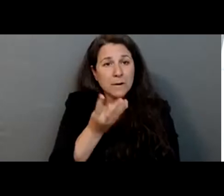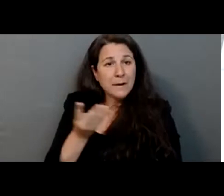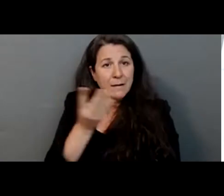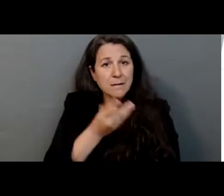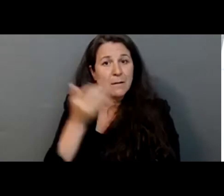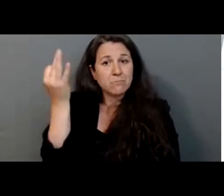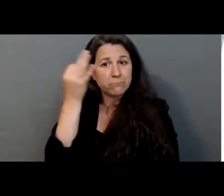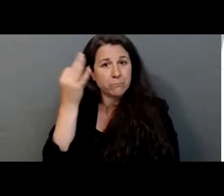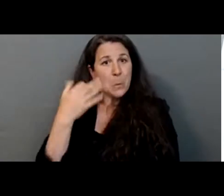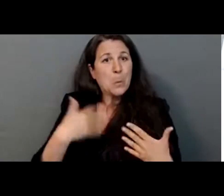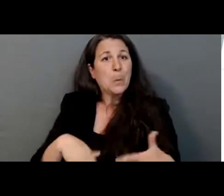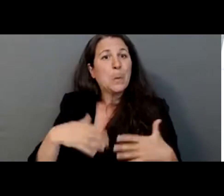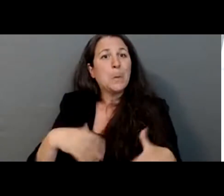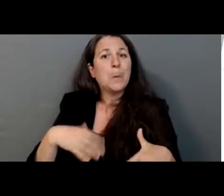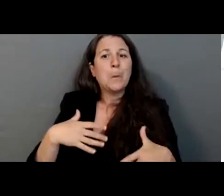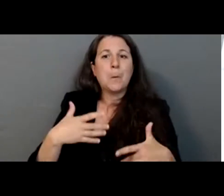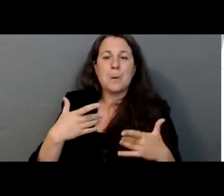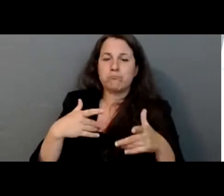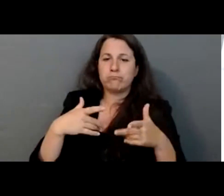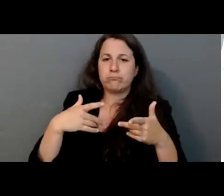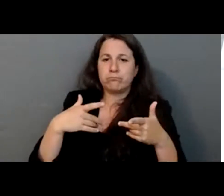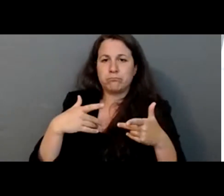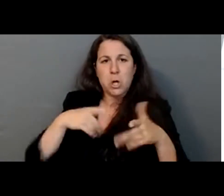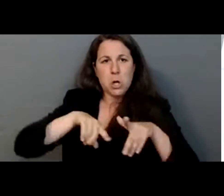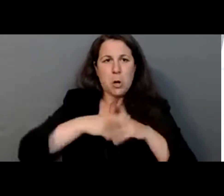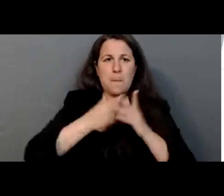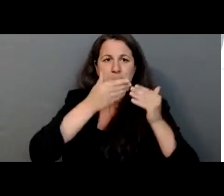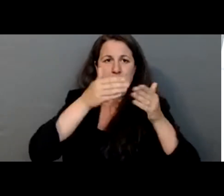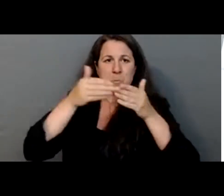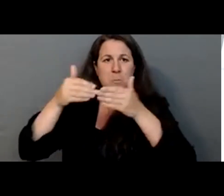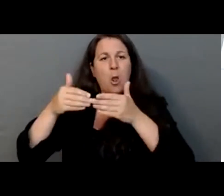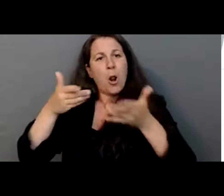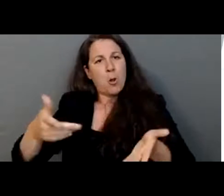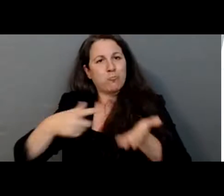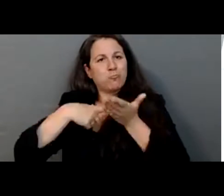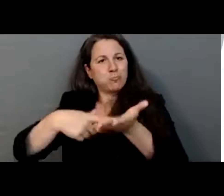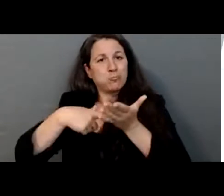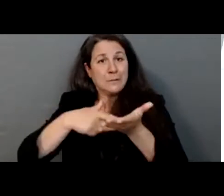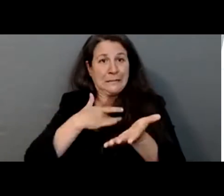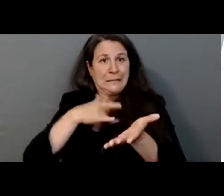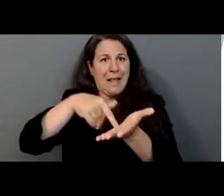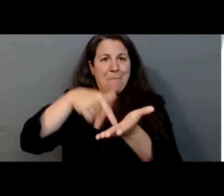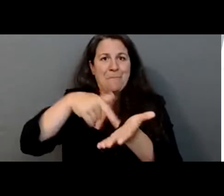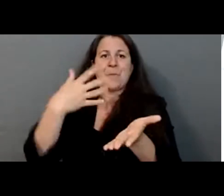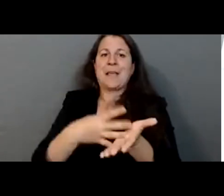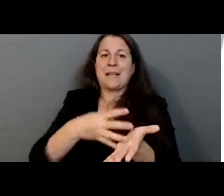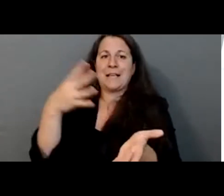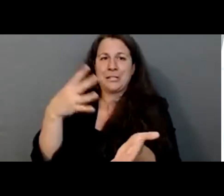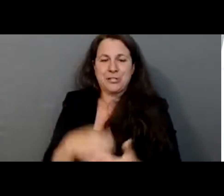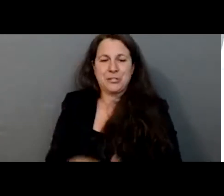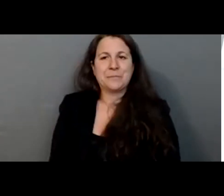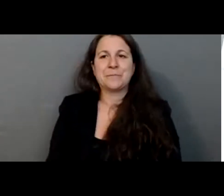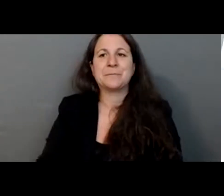la table pour notre discussion qui, je suis convaincue, sera très riche. Mais avant